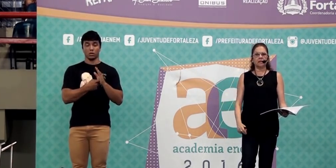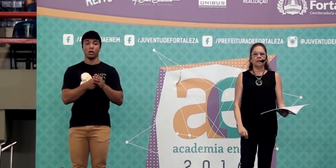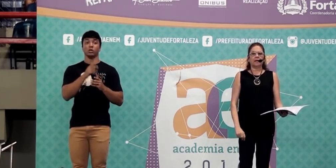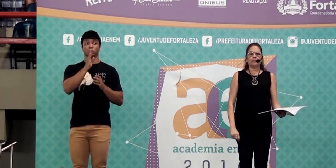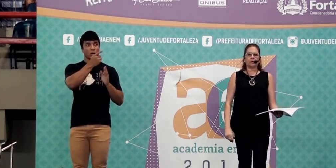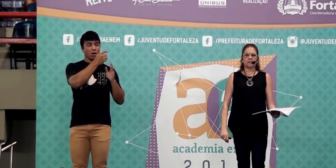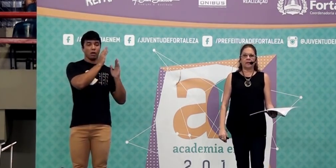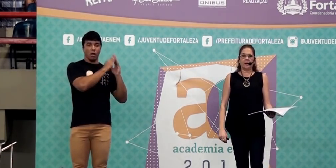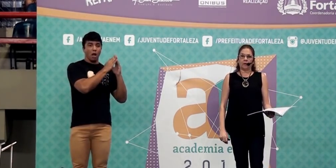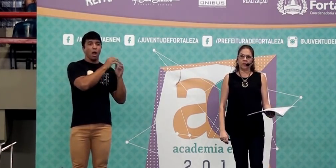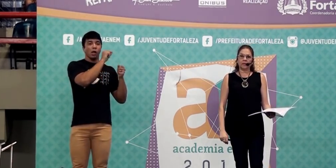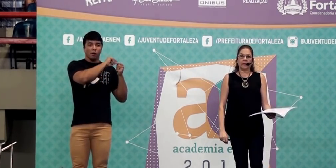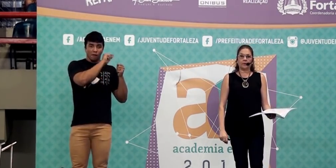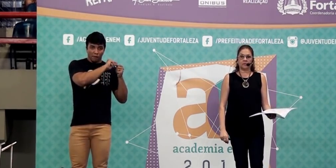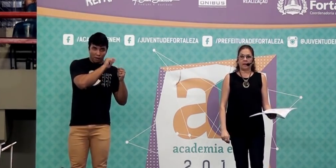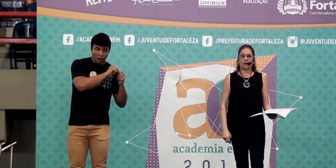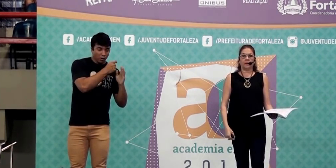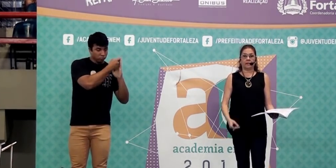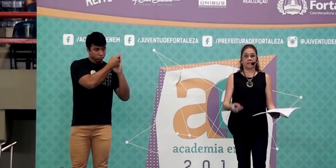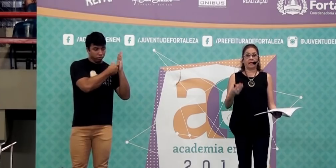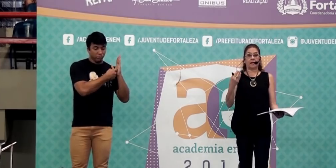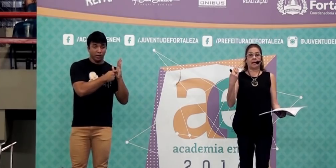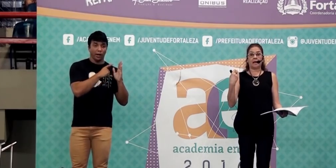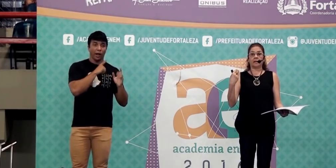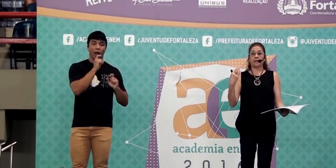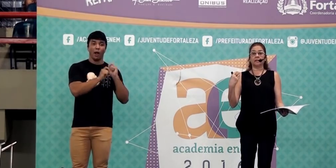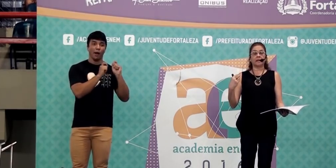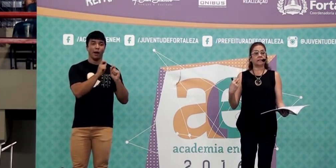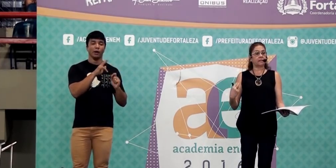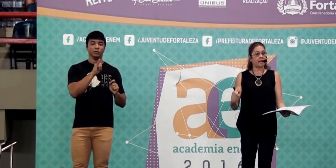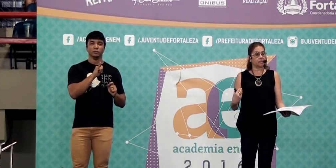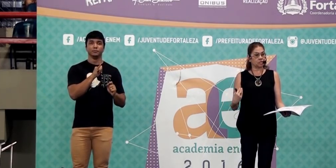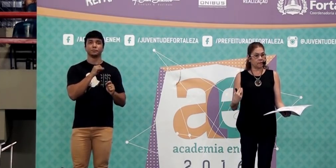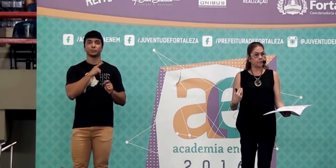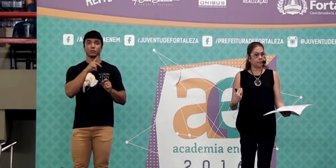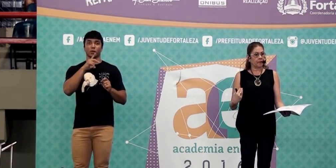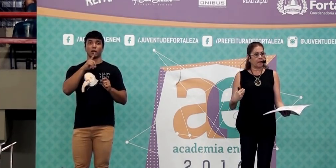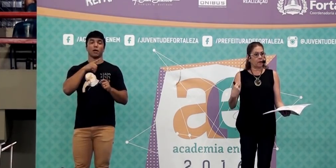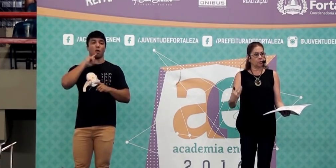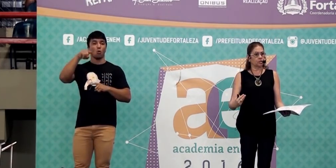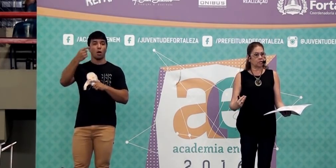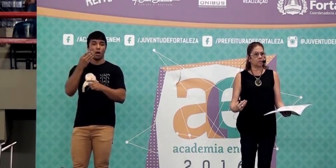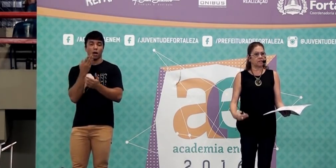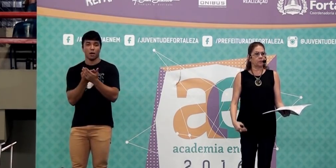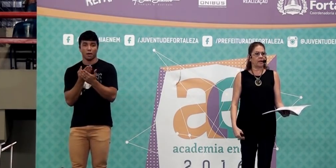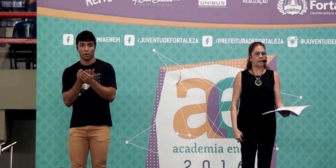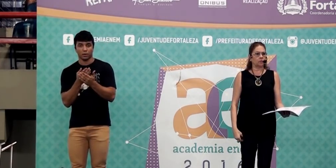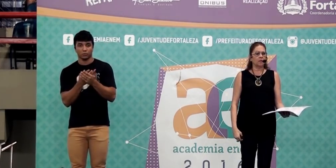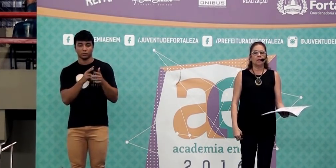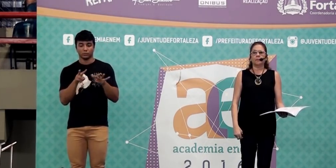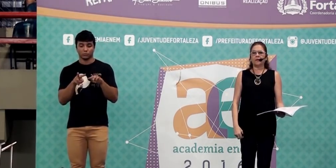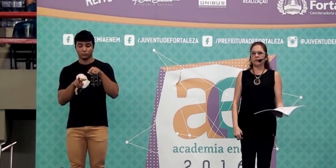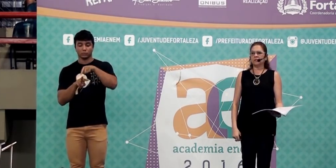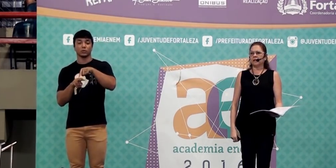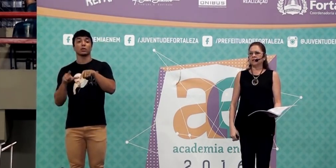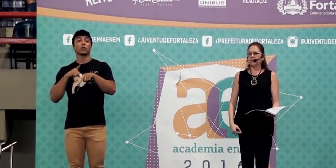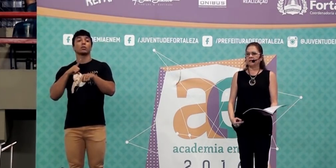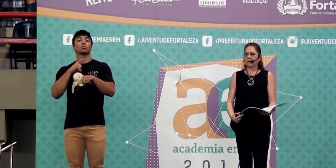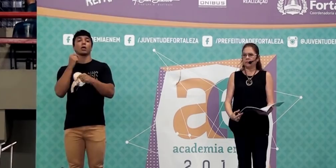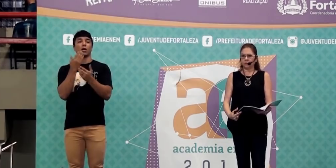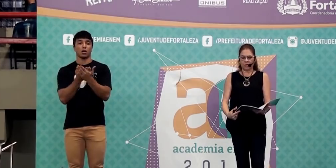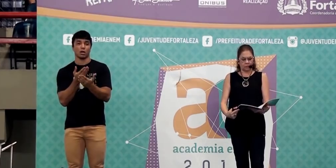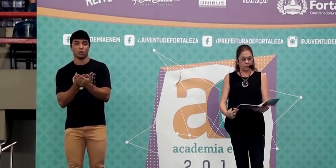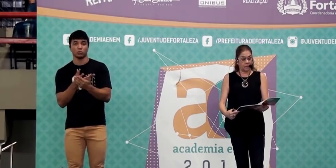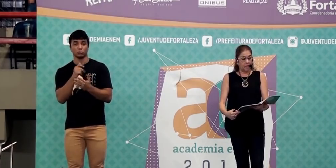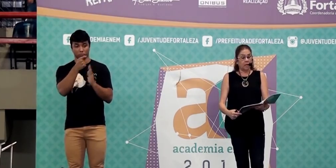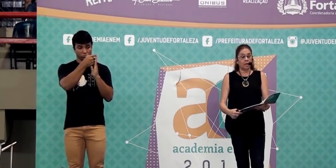trouxessem na próxima aula, que a próxima aula será a que antecede o dia do simulado para vocês